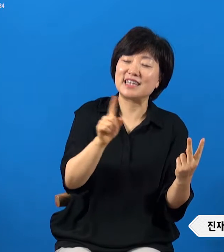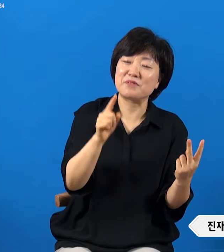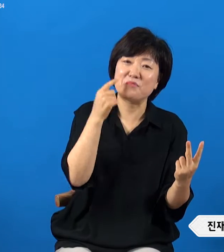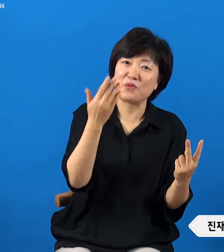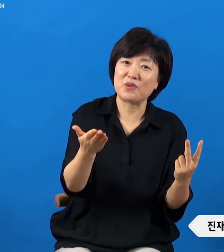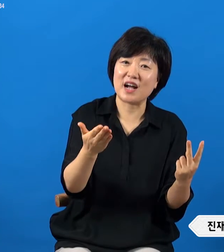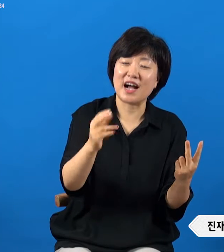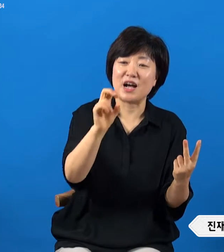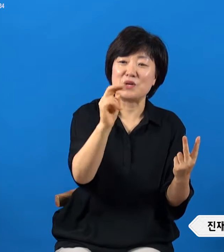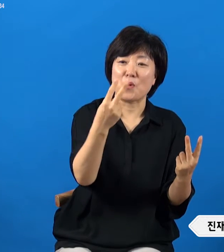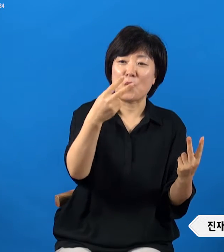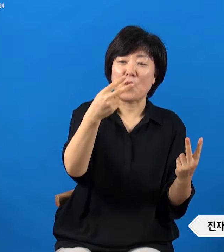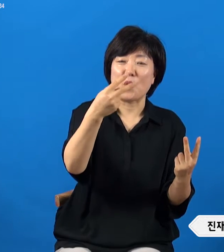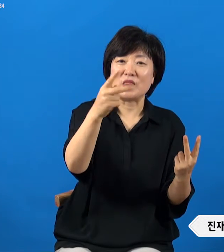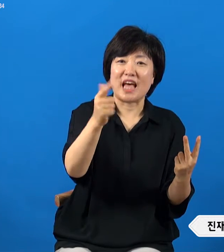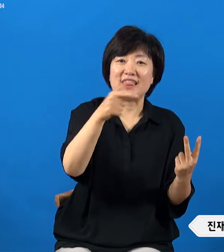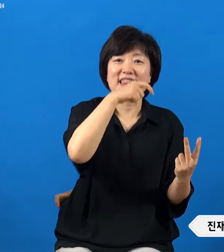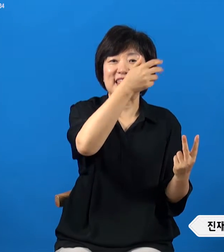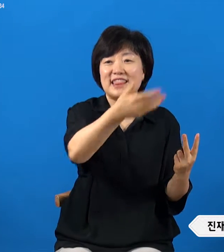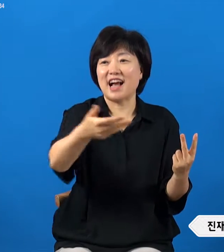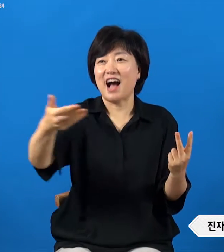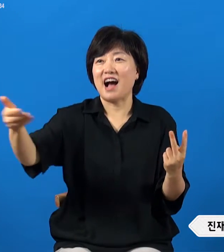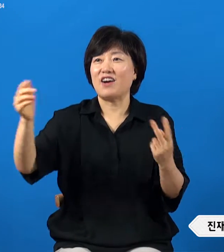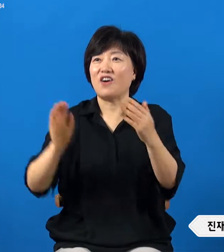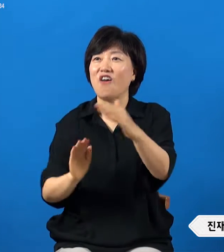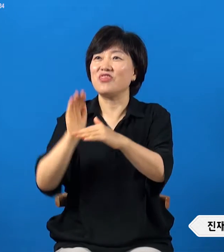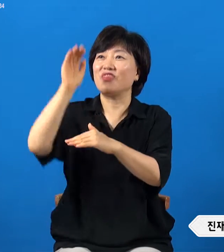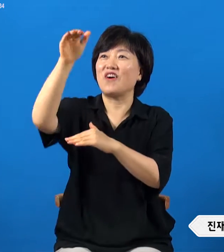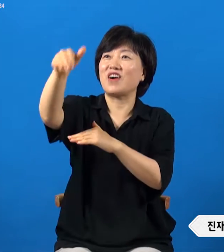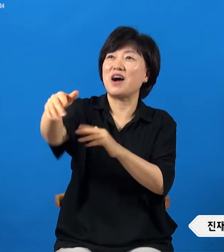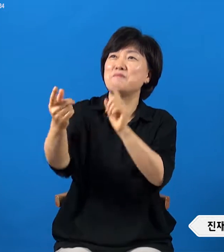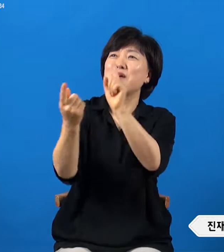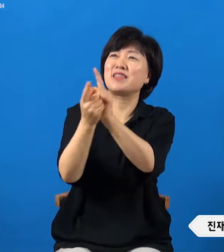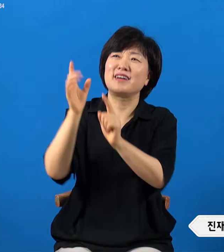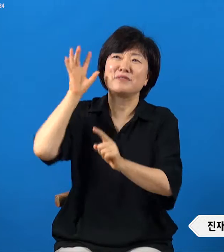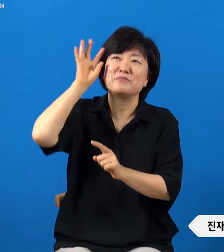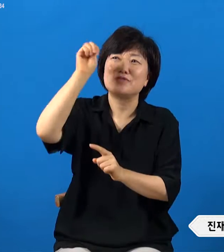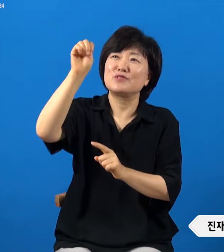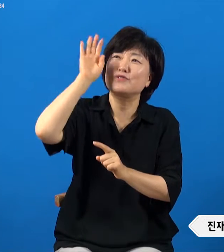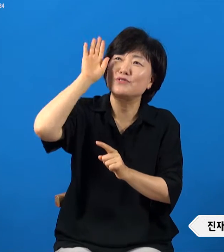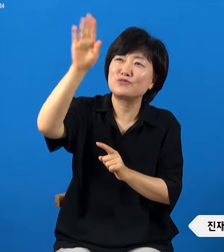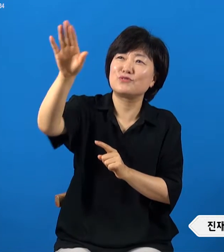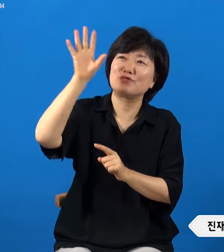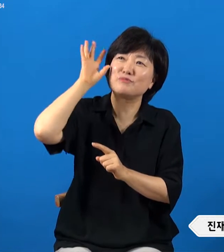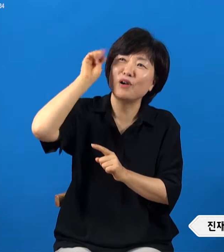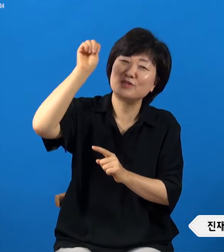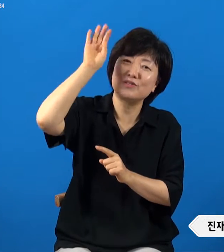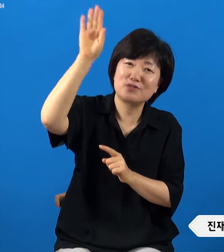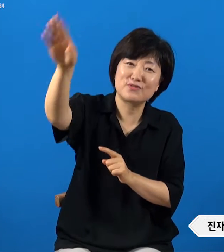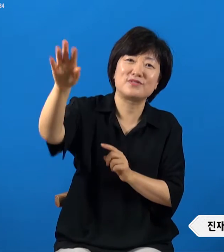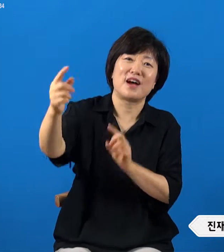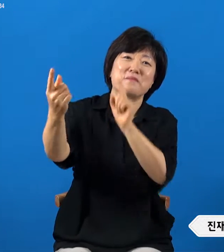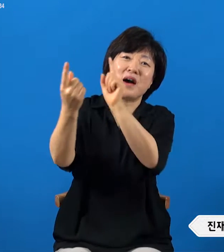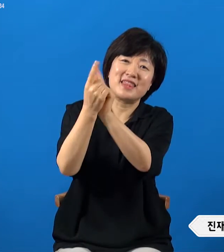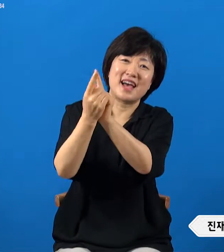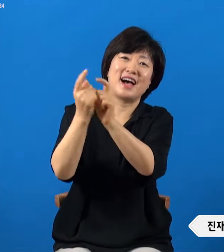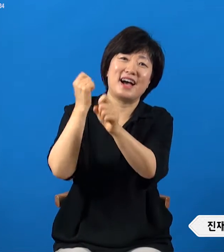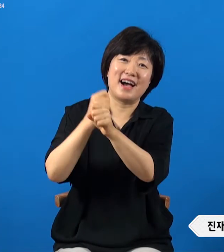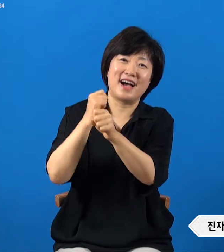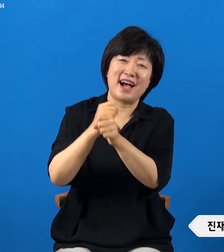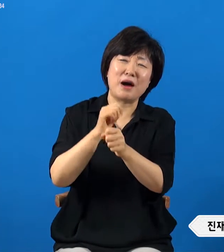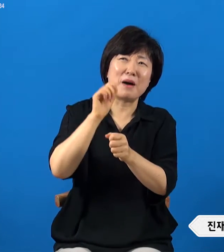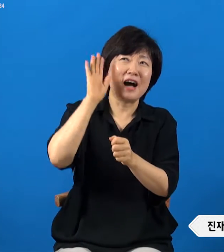찬송이었을까요? 요단강 건너가 만나리, 만나보세 만나보세, 며칠